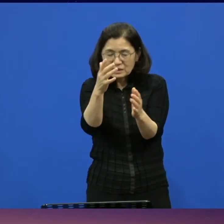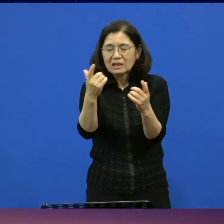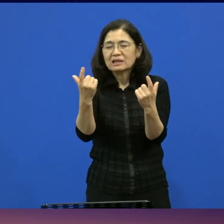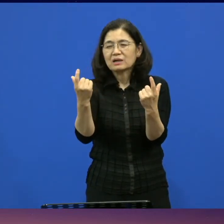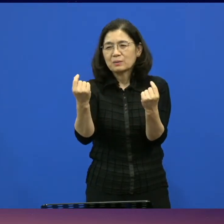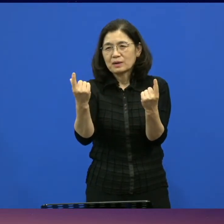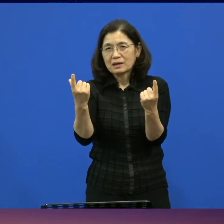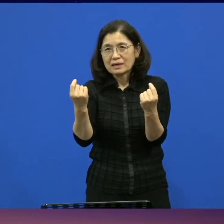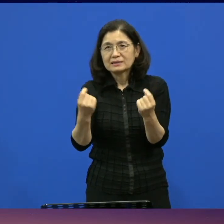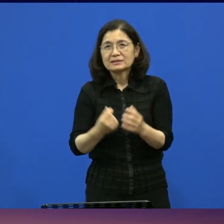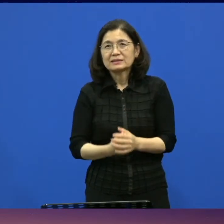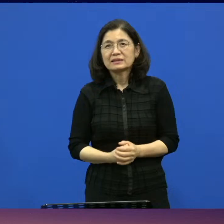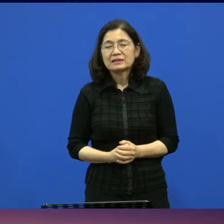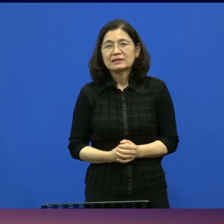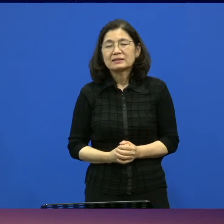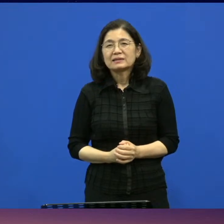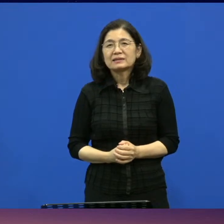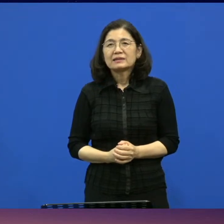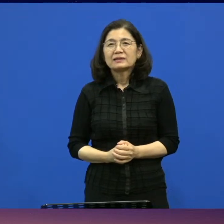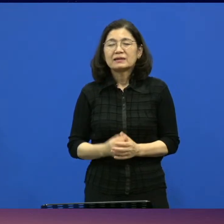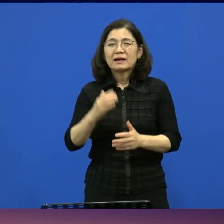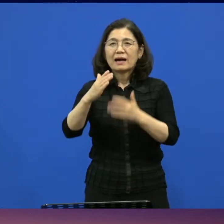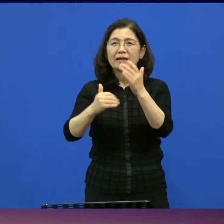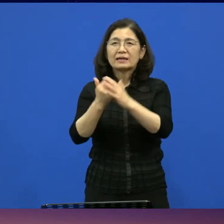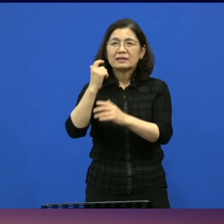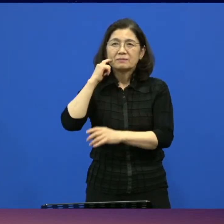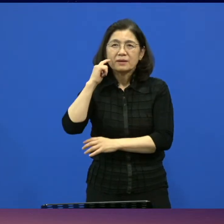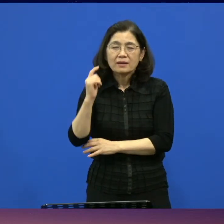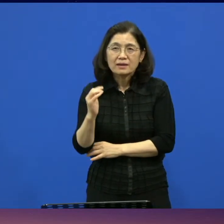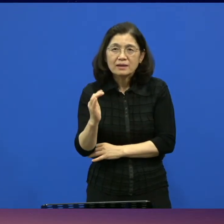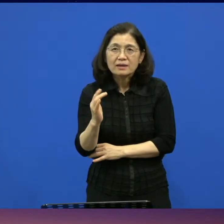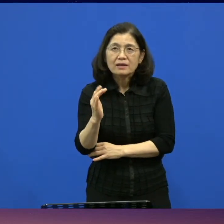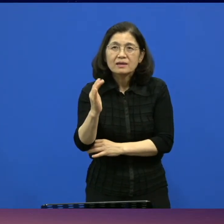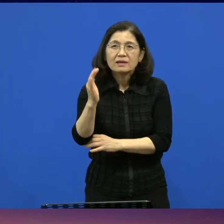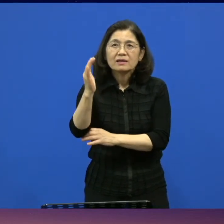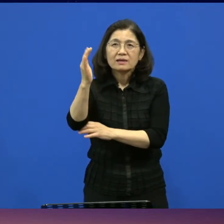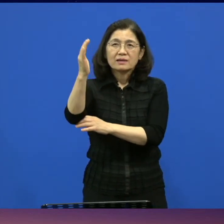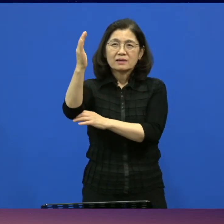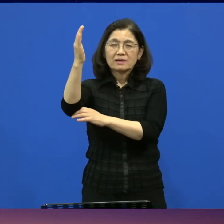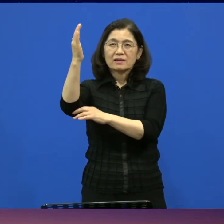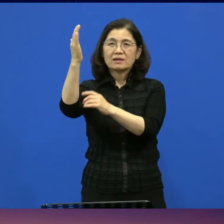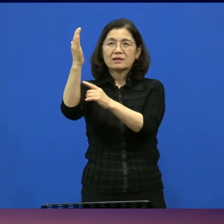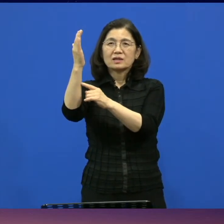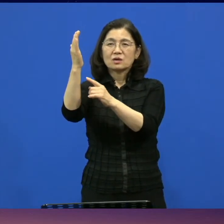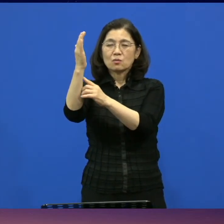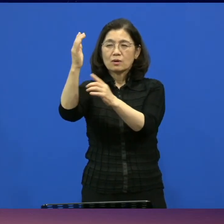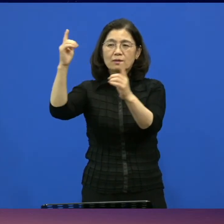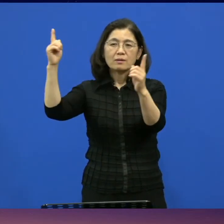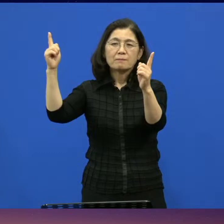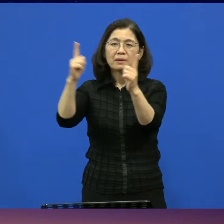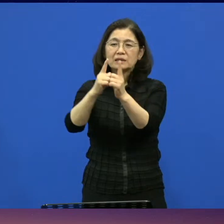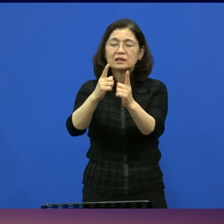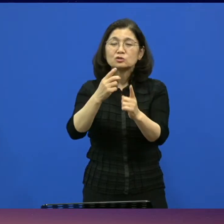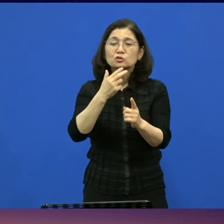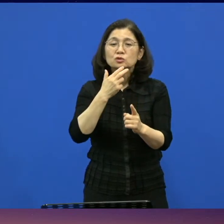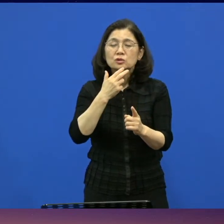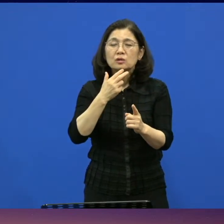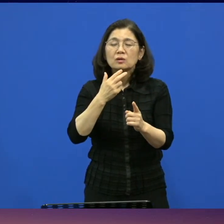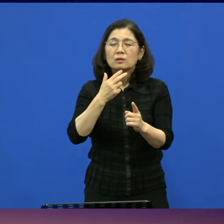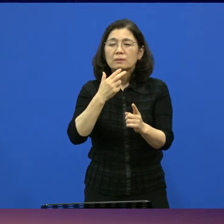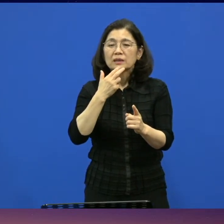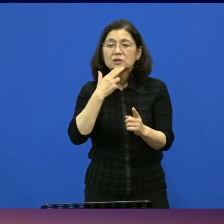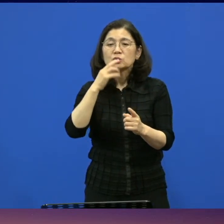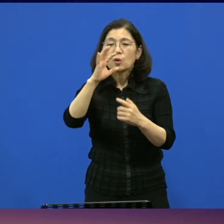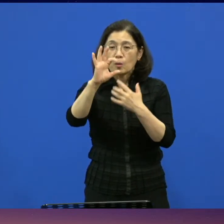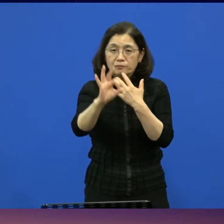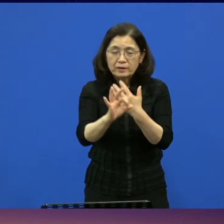그 무게에 견줄 수 있는 게 없어요. 그 영광과 마주치기 전에는 우리는 거짓된 영광을 쫓게 되죠. 우상을